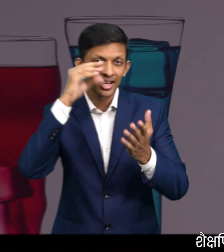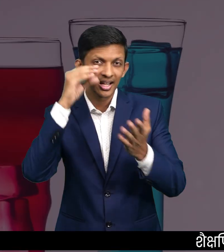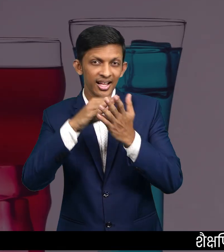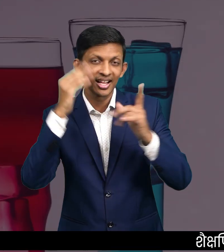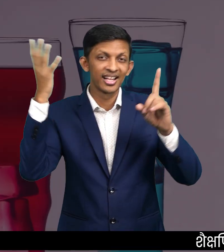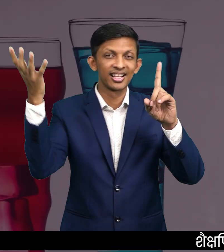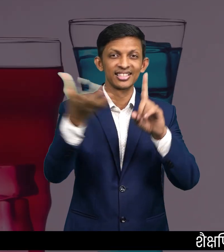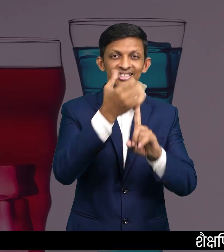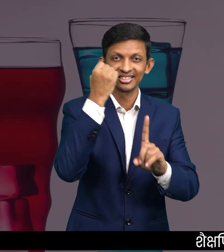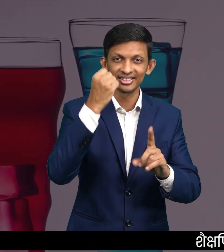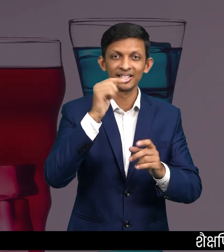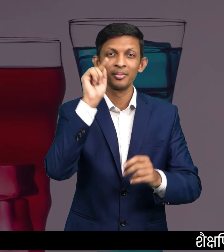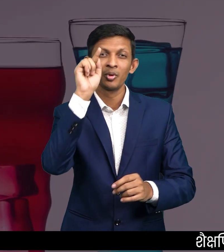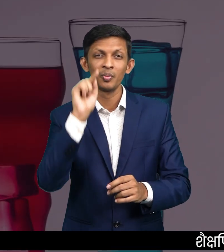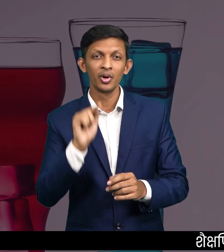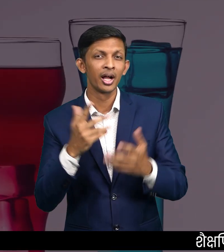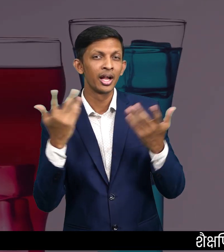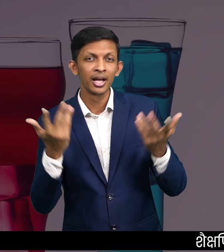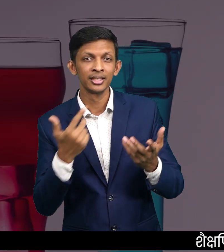शैक्षणिक निष्पत्ती.